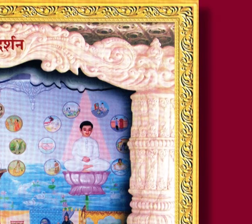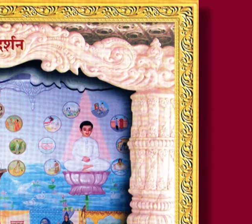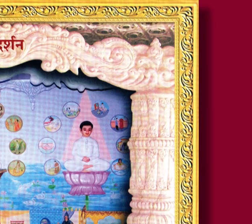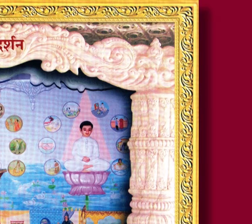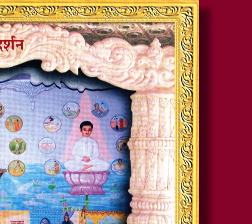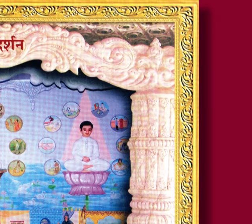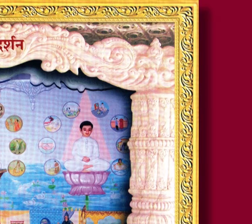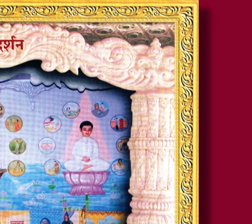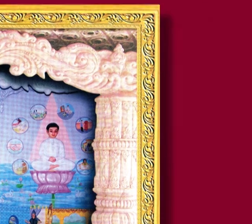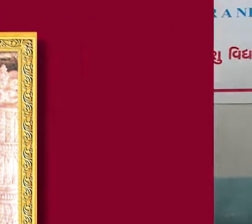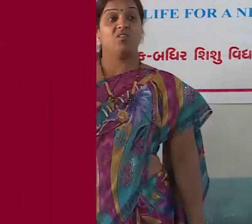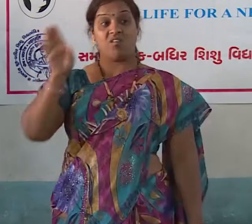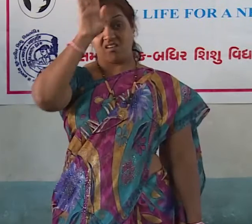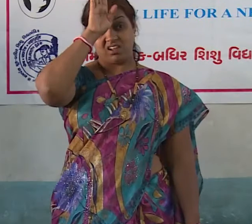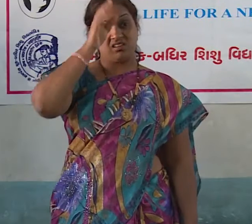अलग अलग प्रकार के।